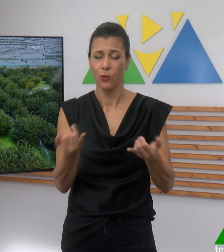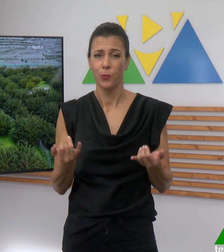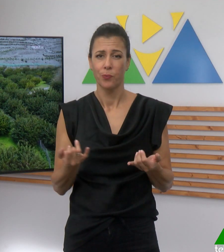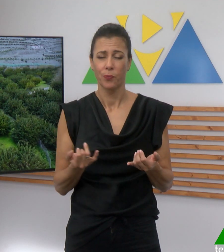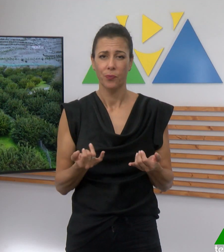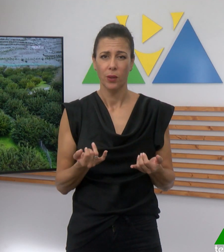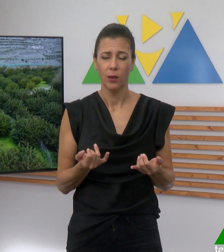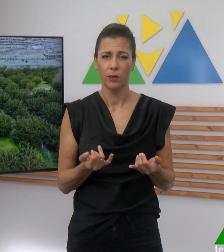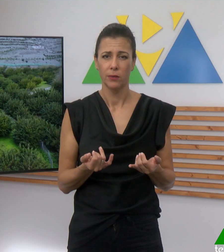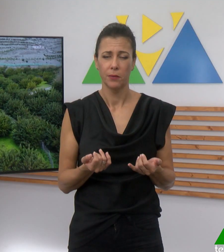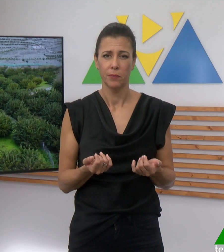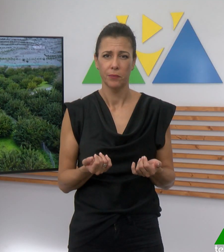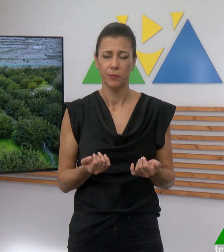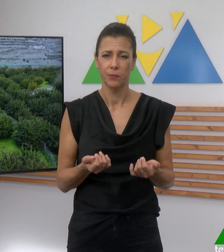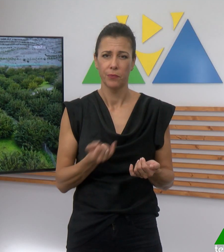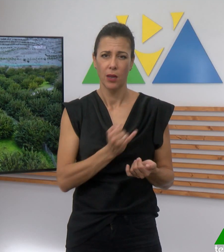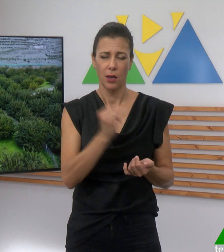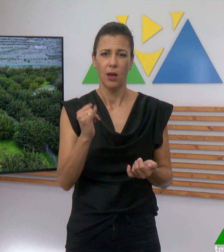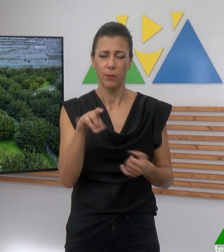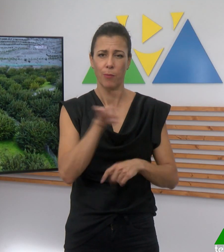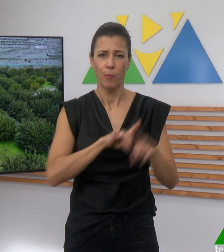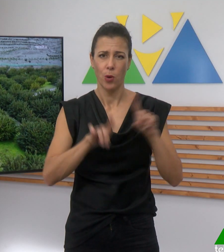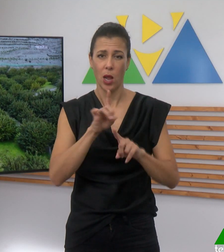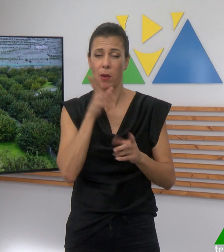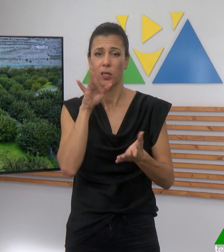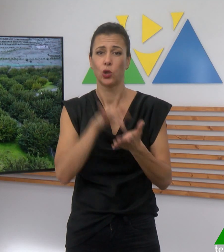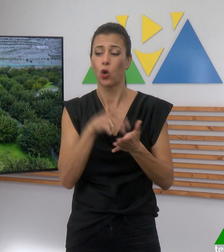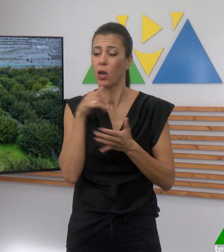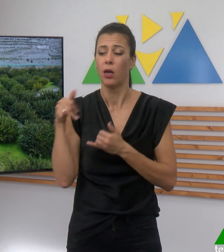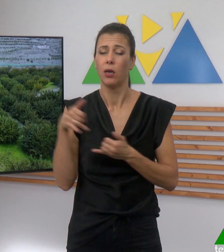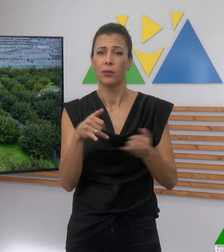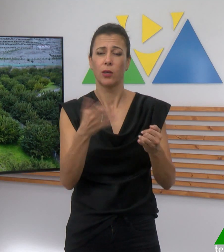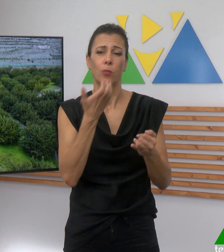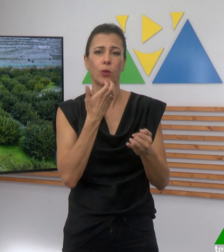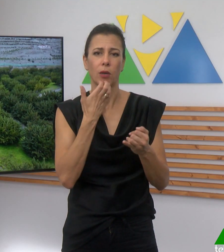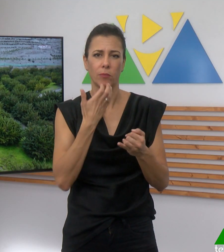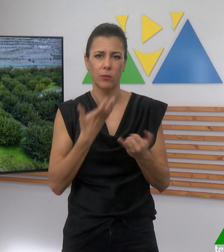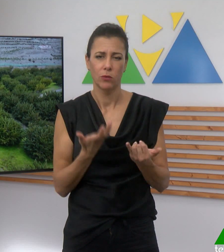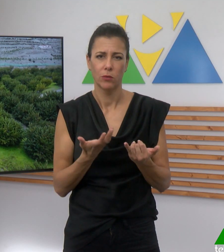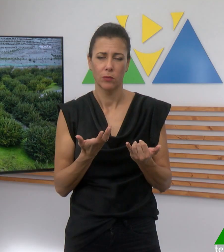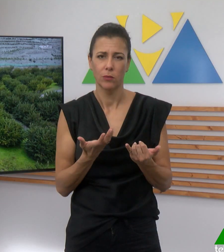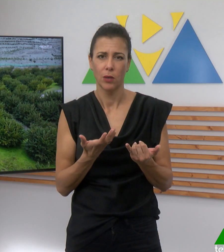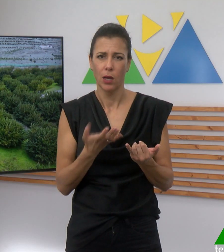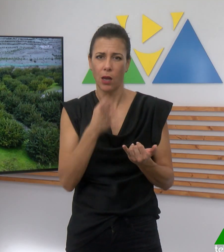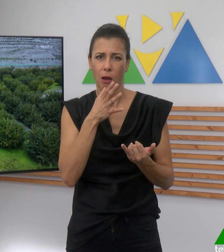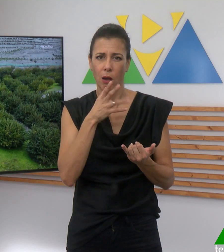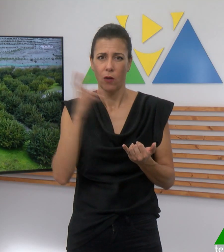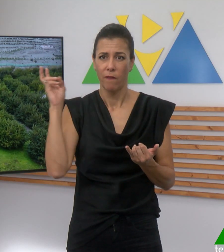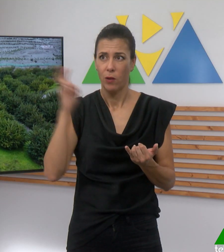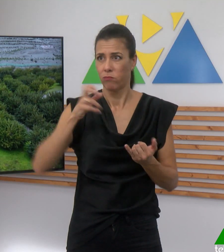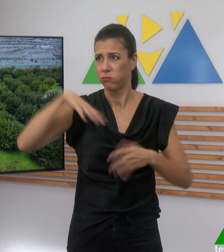y y tenían esos problemas de que cada vez que el río tenía una Avenida importante se llevaba